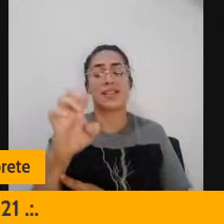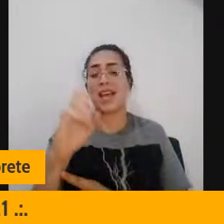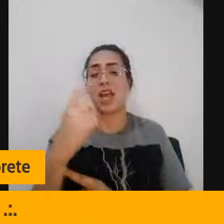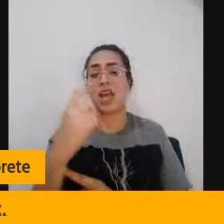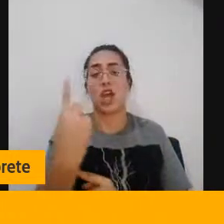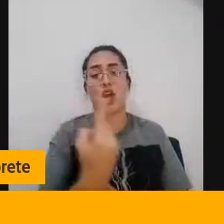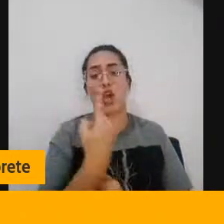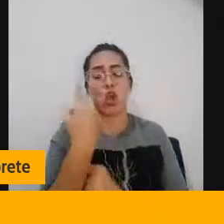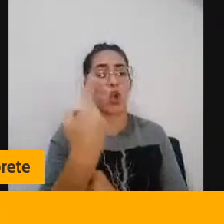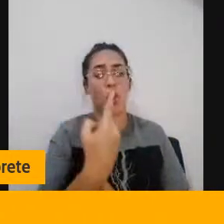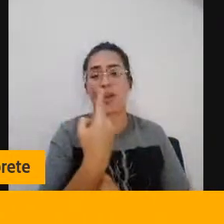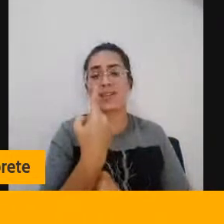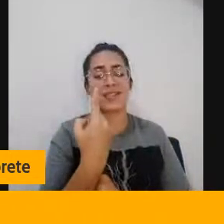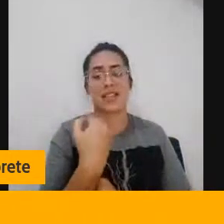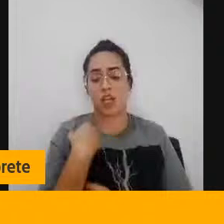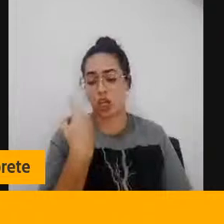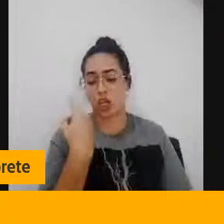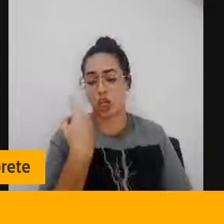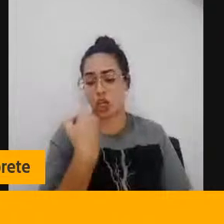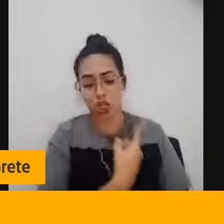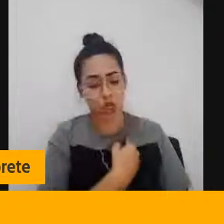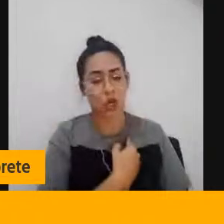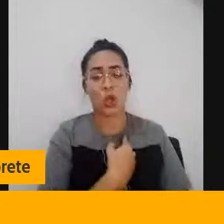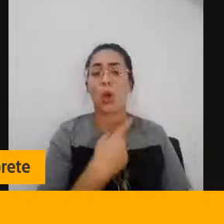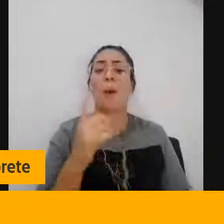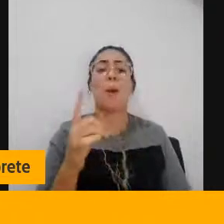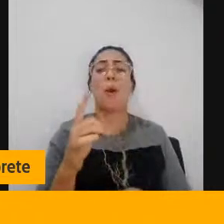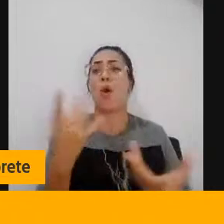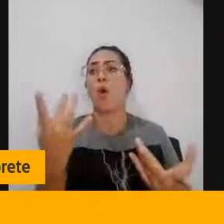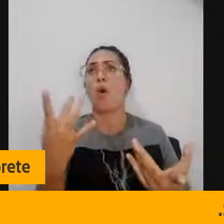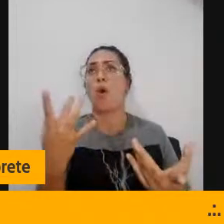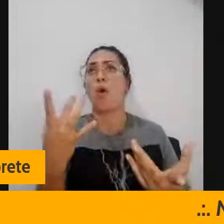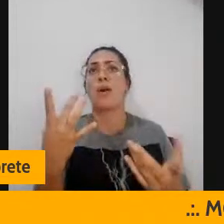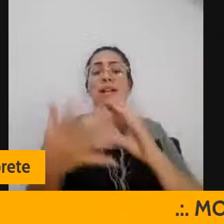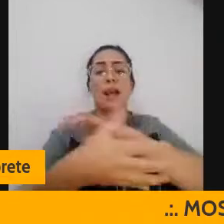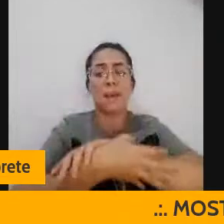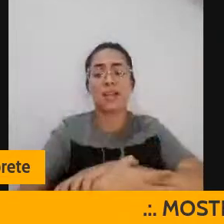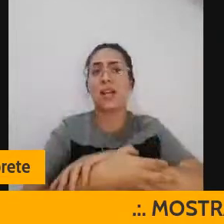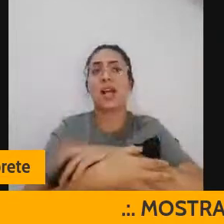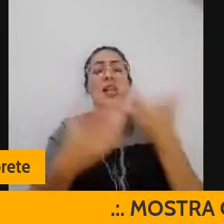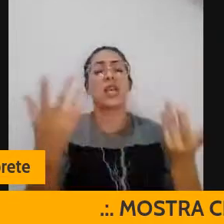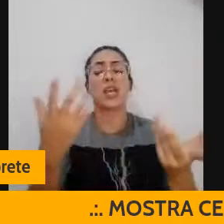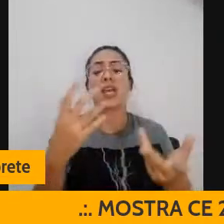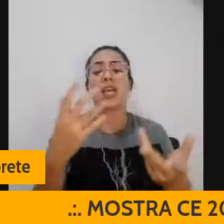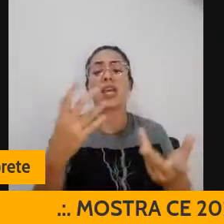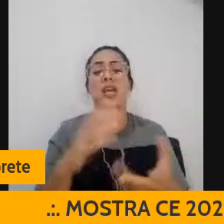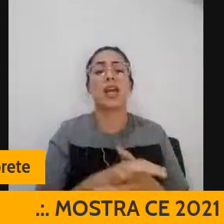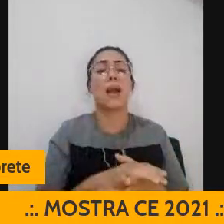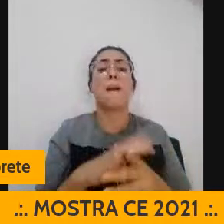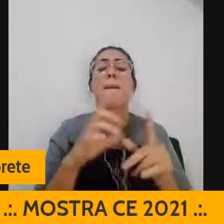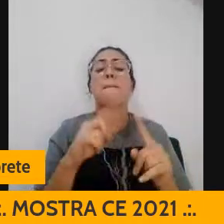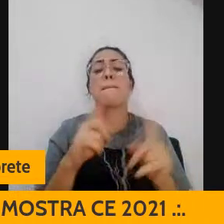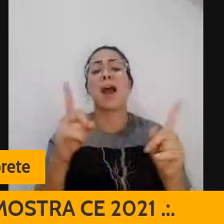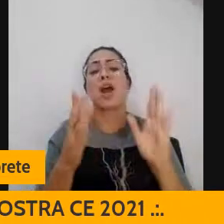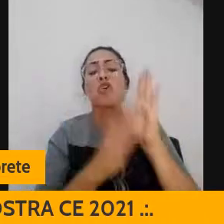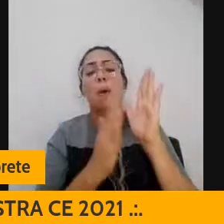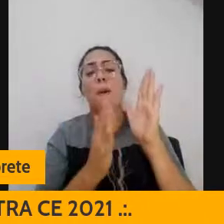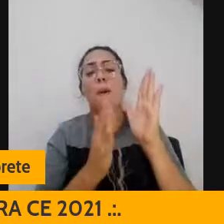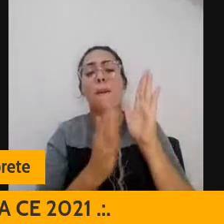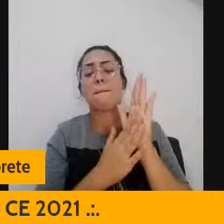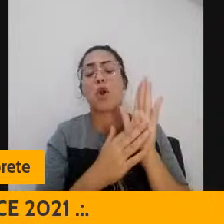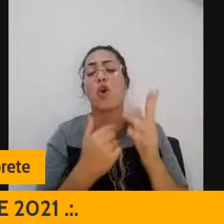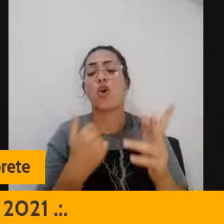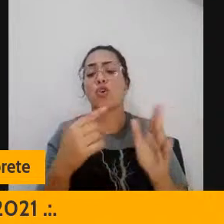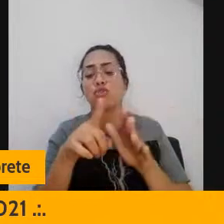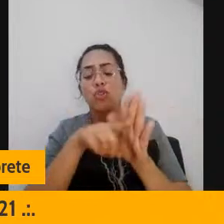iniciativa nossa, a iniciativa dos assessores, das assessoras, né, foi uma proposta deles no nosso